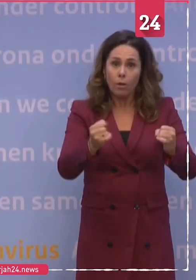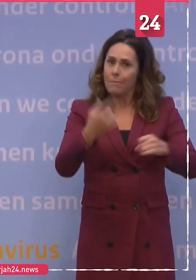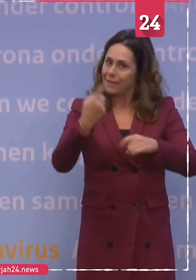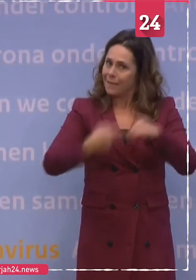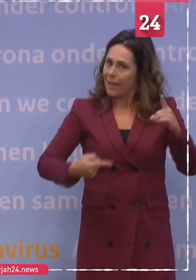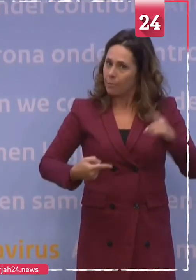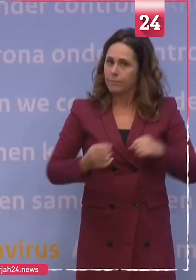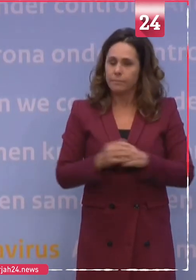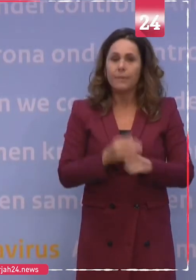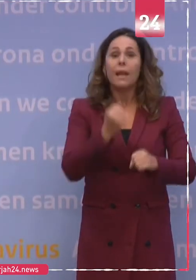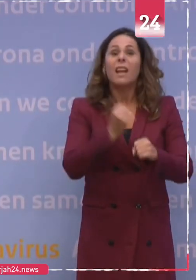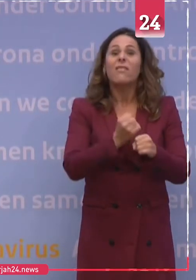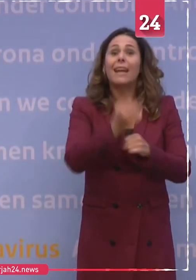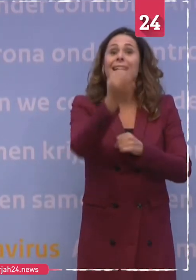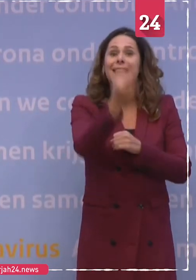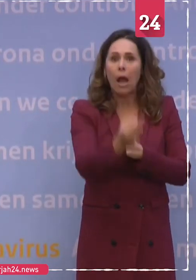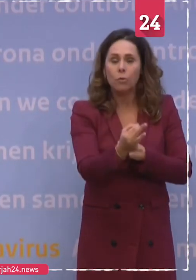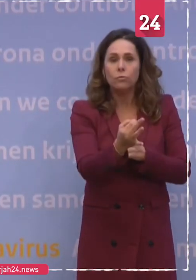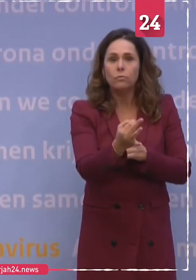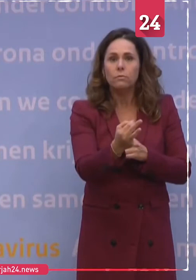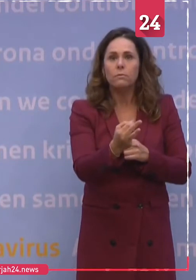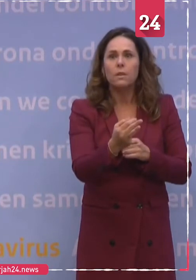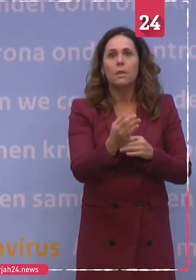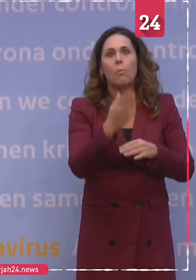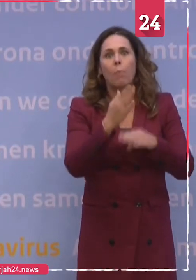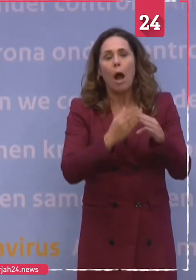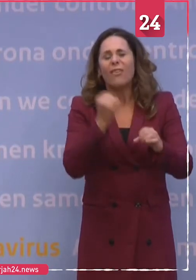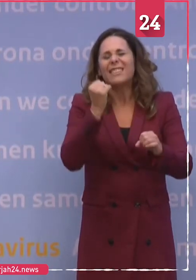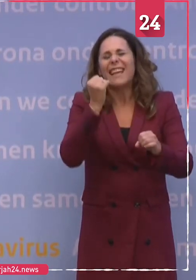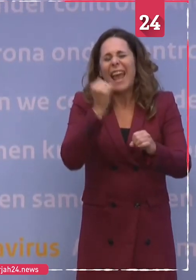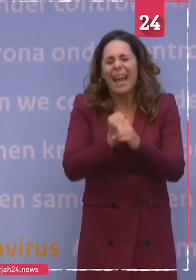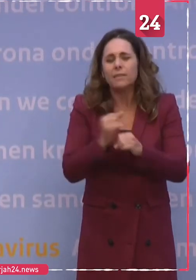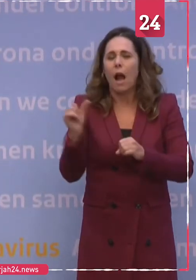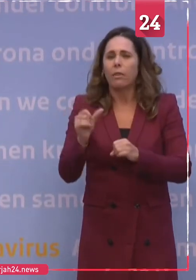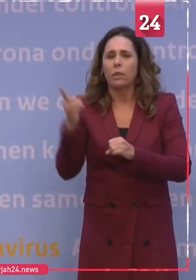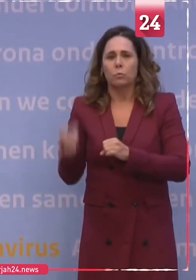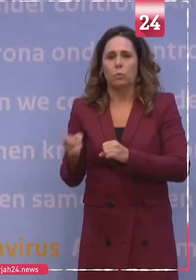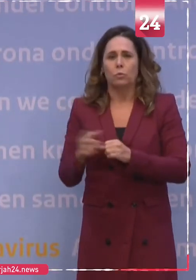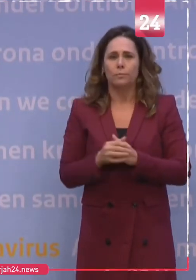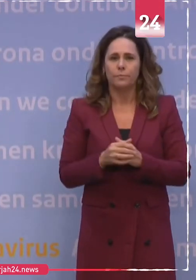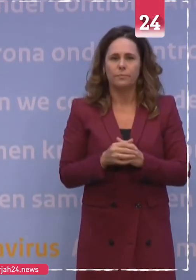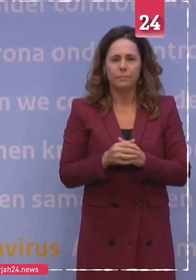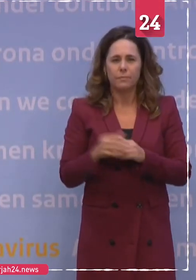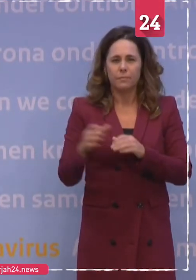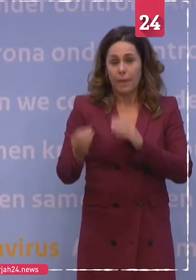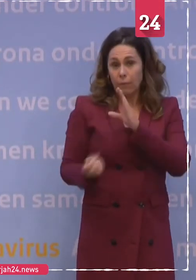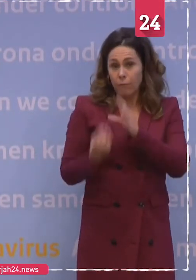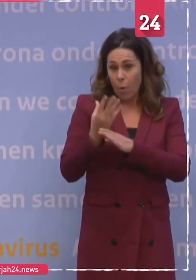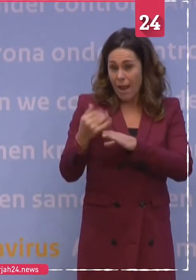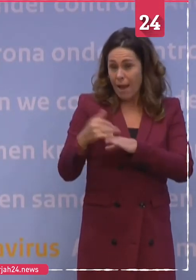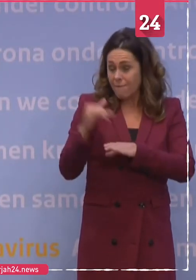thuis, tenzij het echt niet anders kan. Deze maatregel heeft in het voorjaar heel